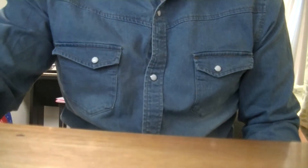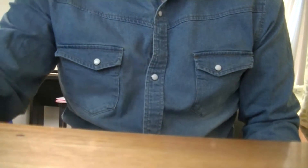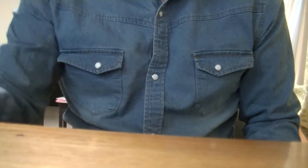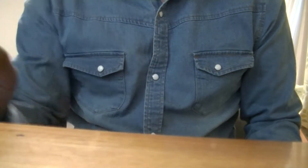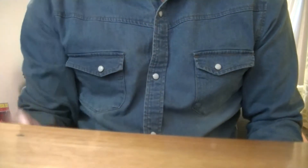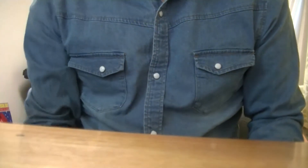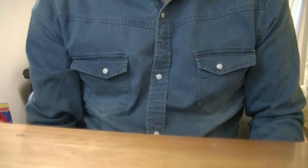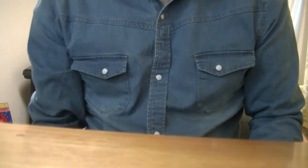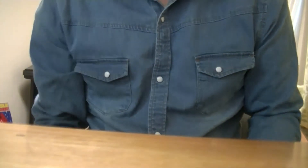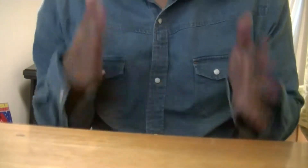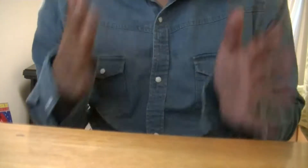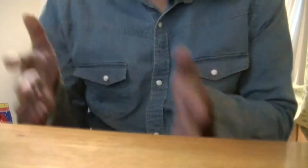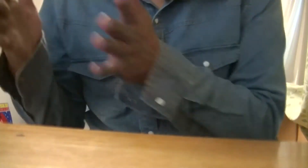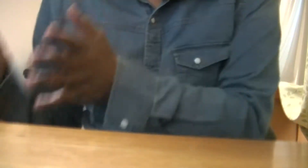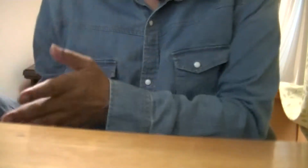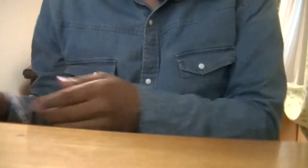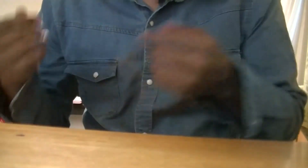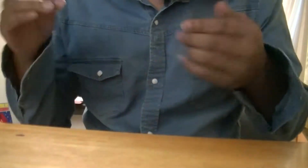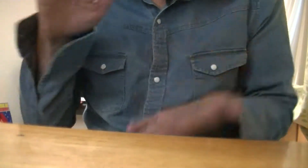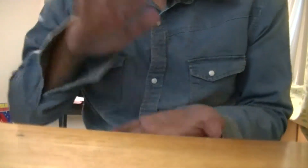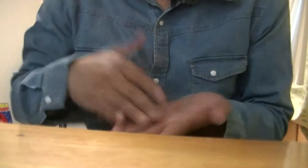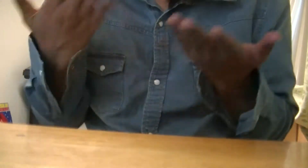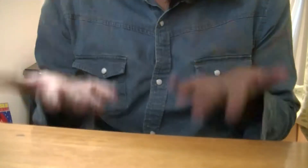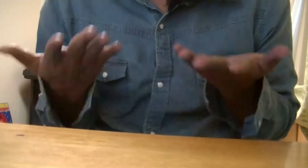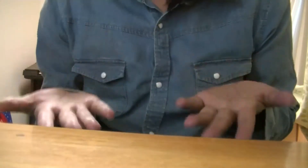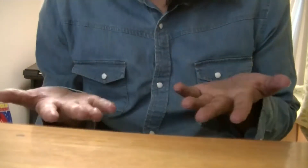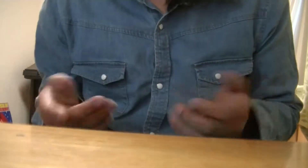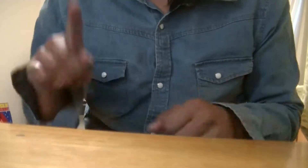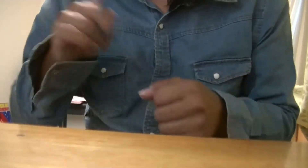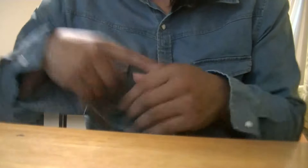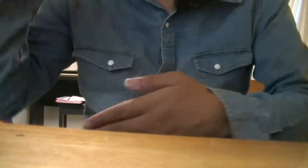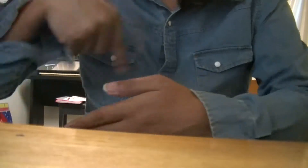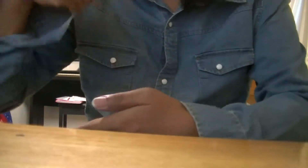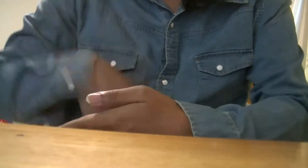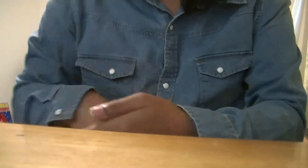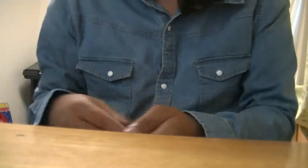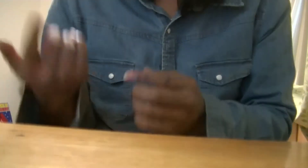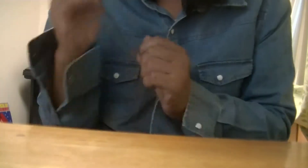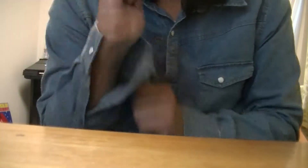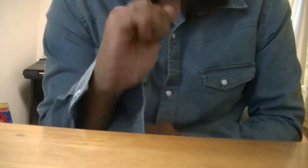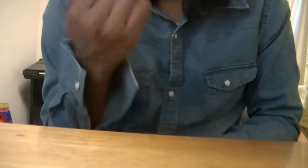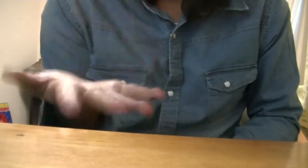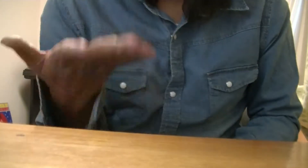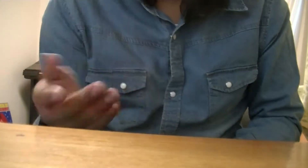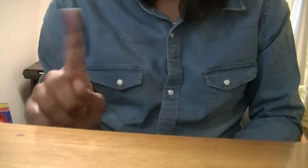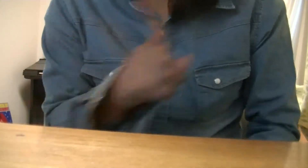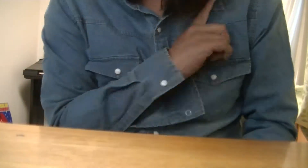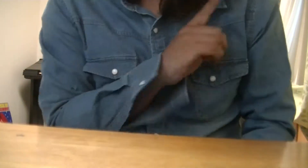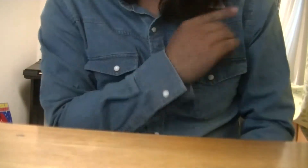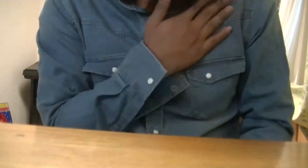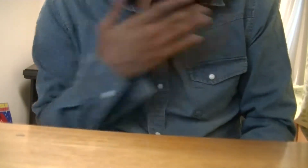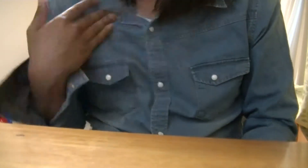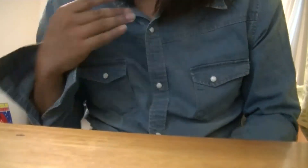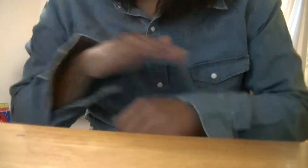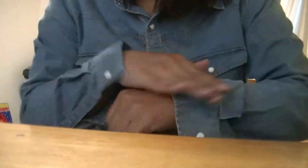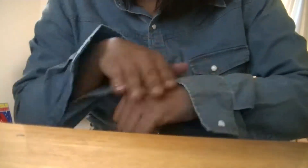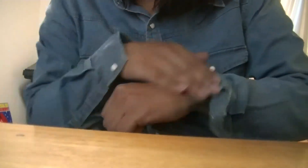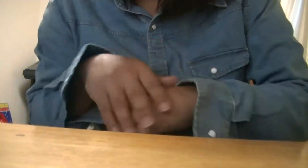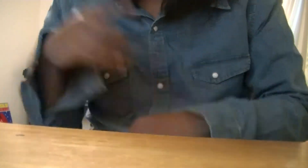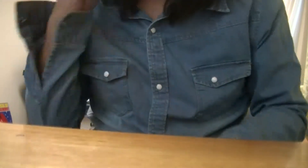う学びの中でやっぱこれじゃねっていう、これ一番大事じゃねっていう、もうね聞いたら当たり前な